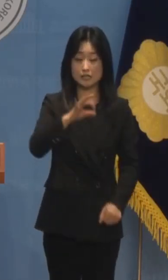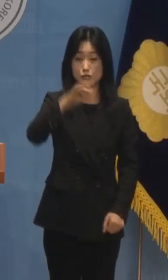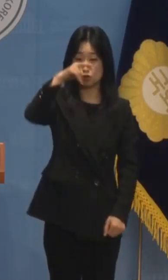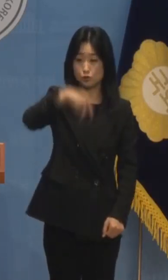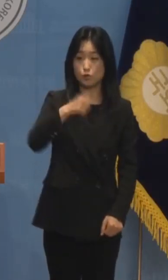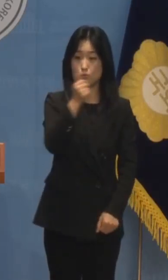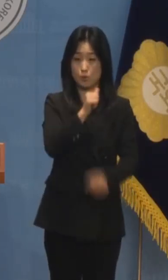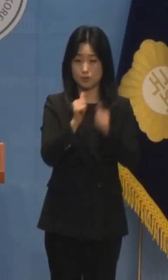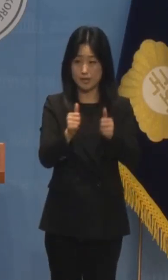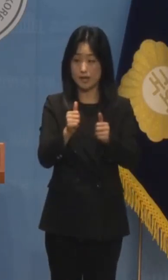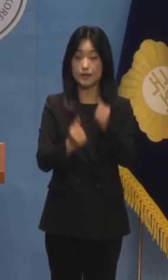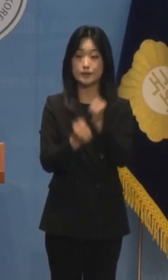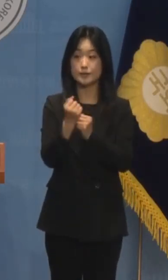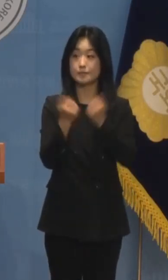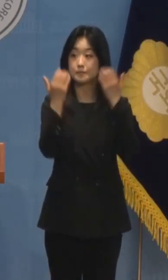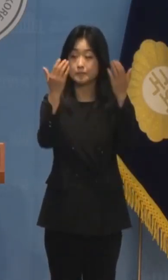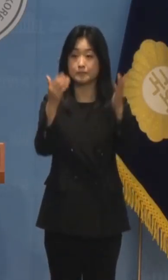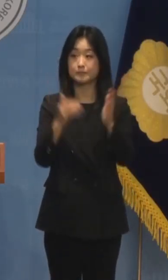등 일동.